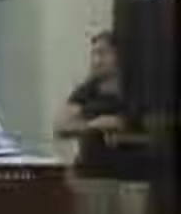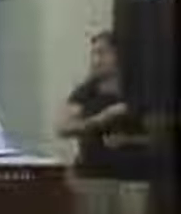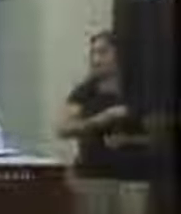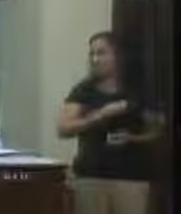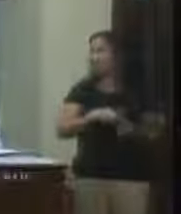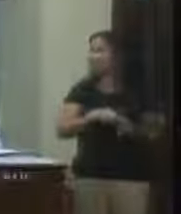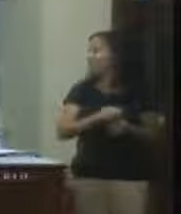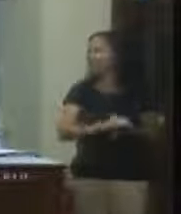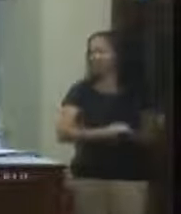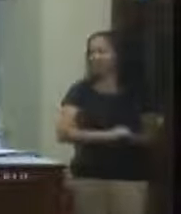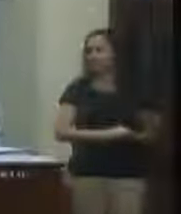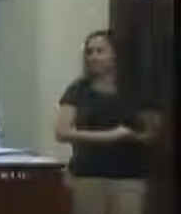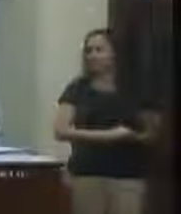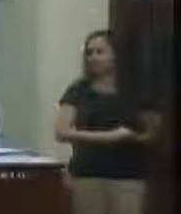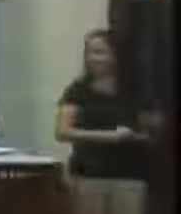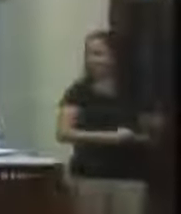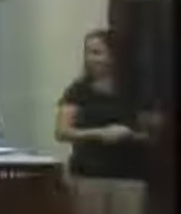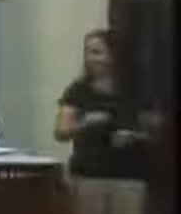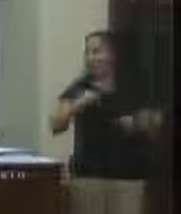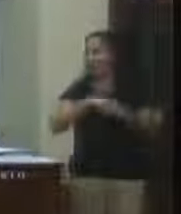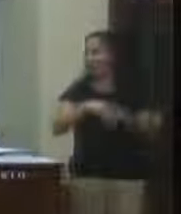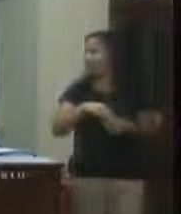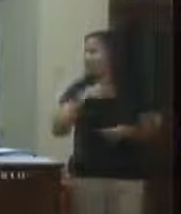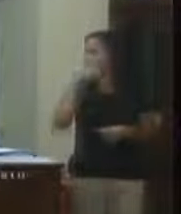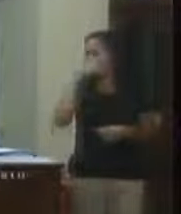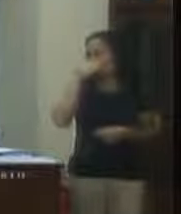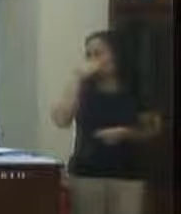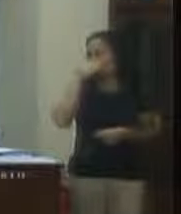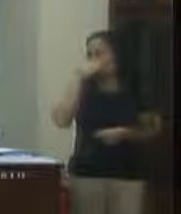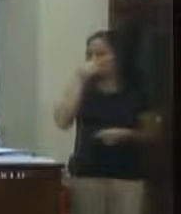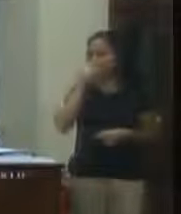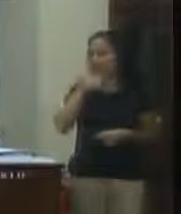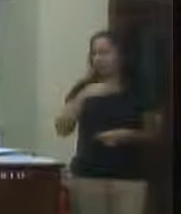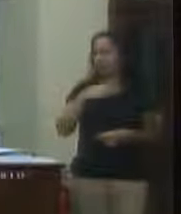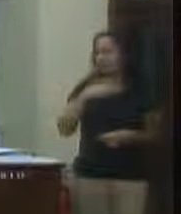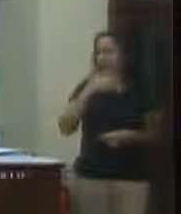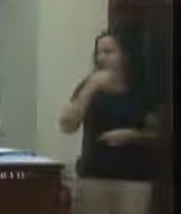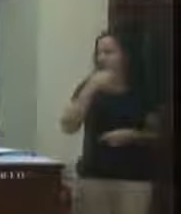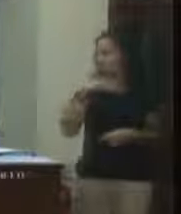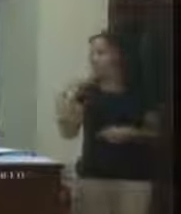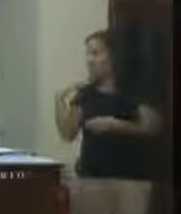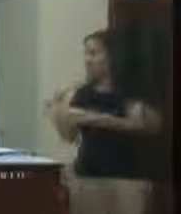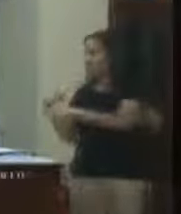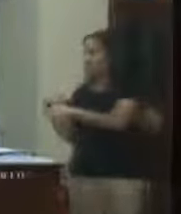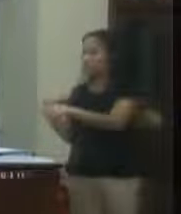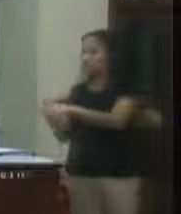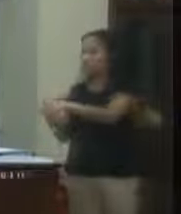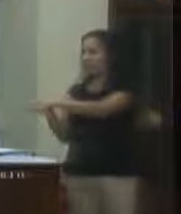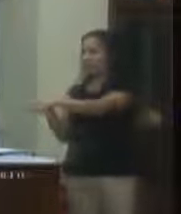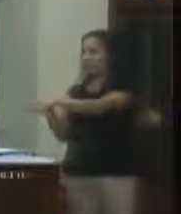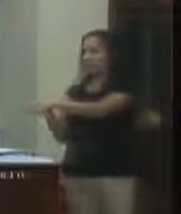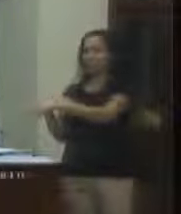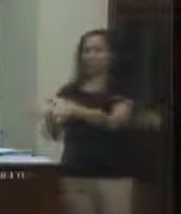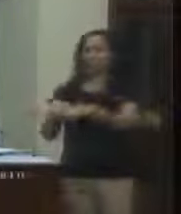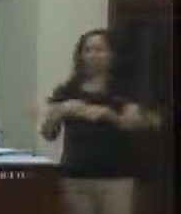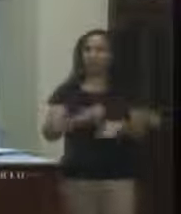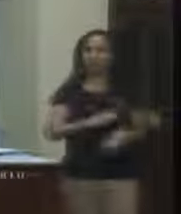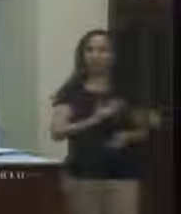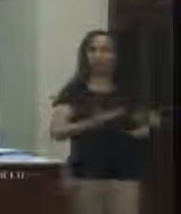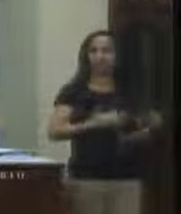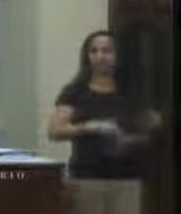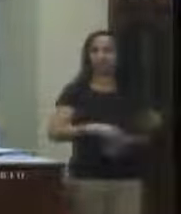Chamada de votação dos senhores vereadores. Presença da ordem do